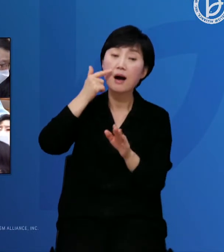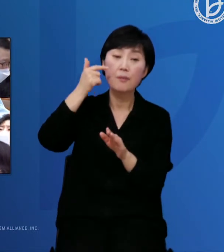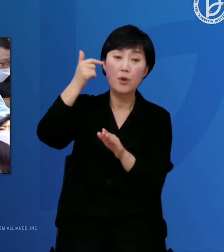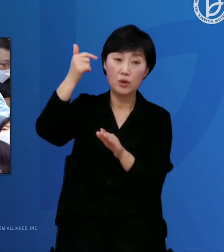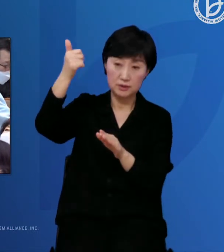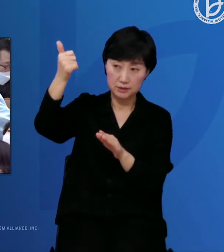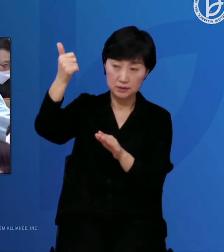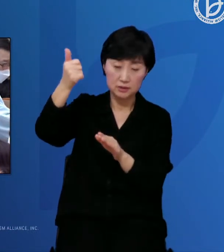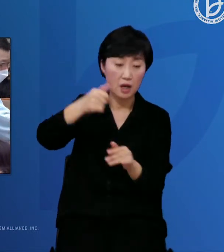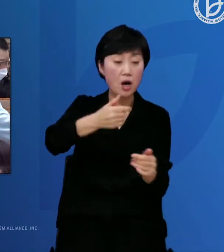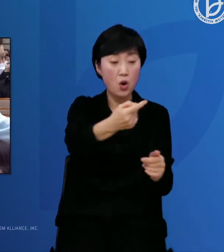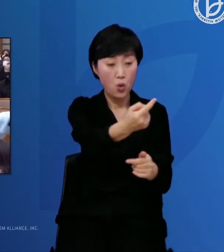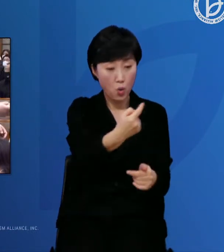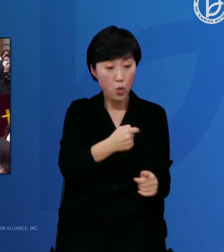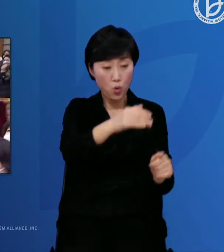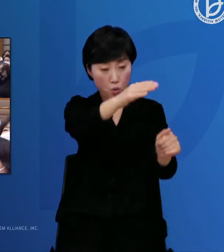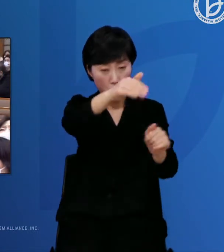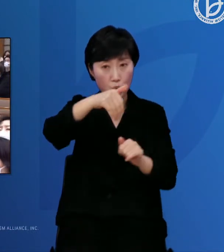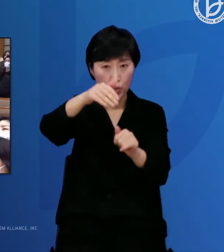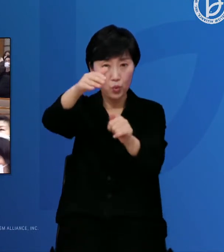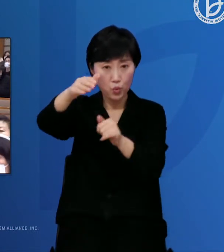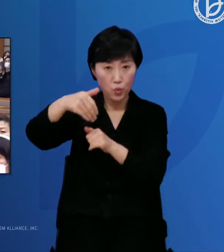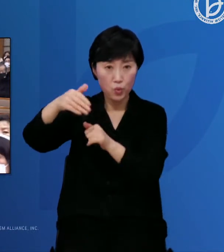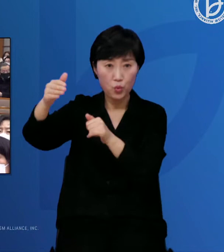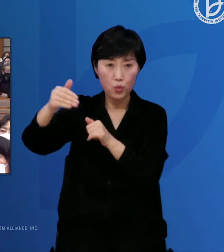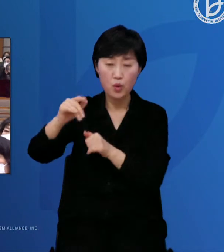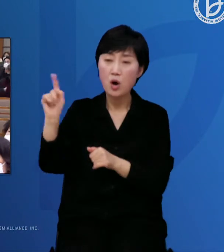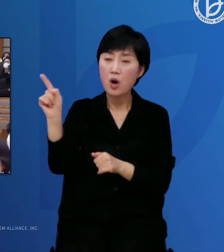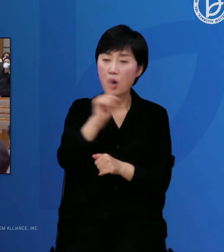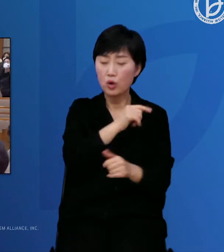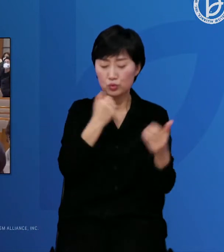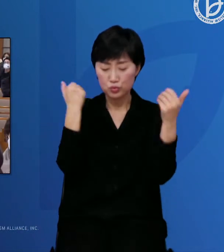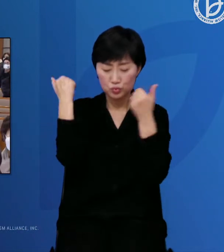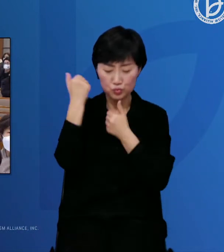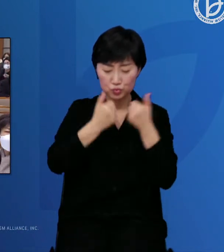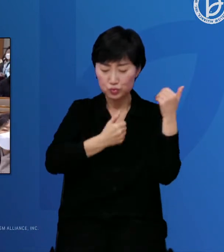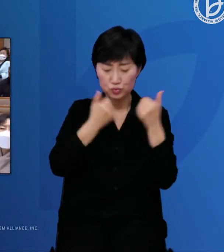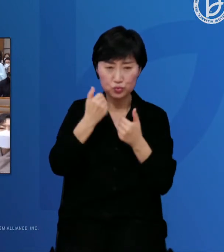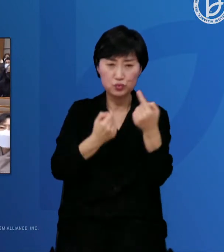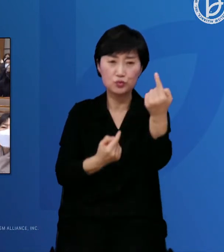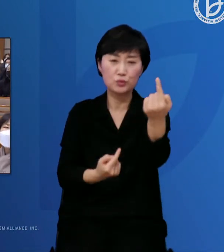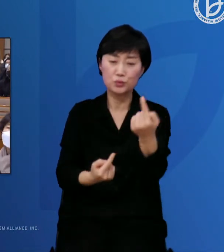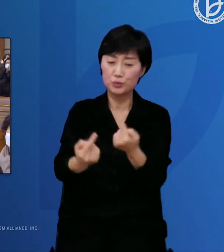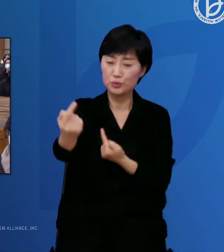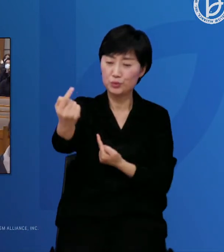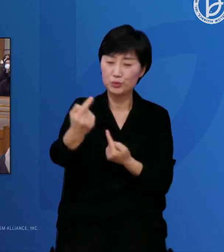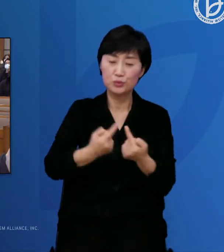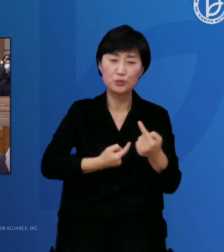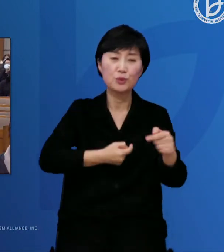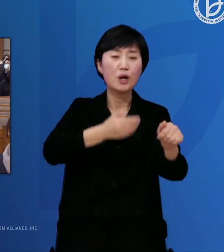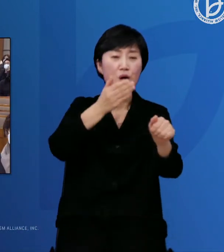하늘 아버지가 오라 하시니 어느 누구나